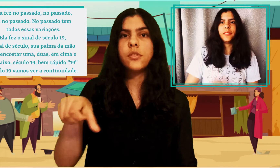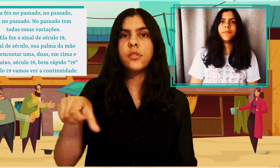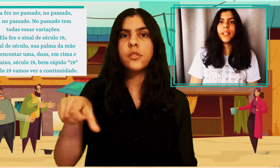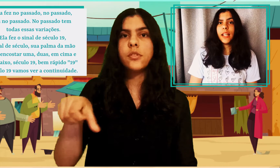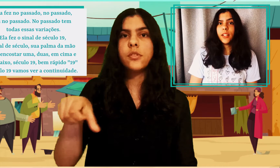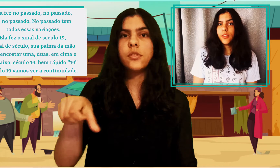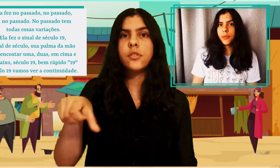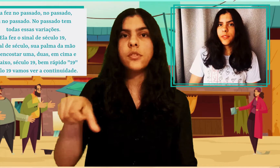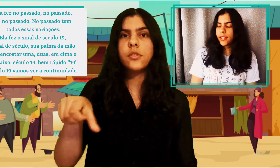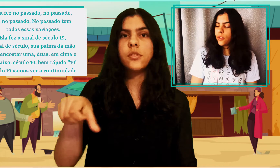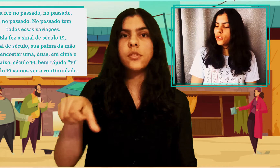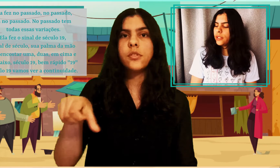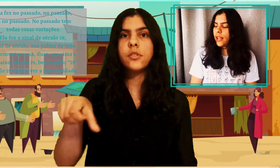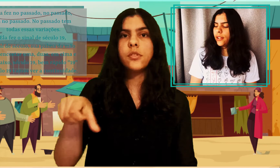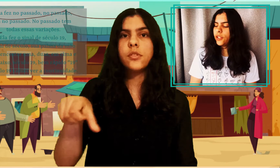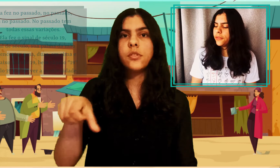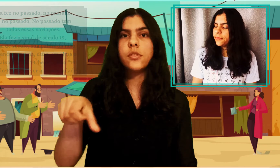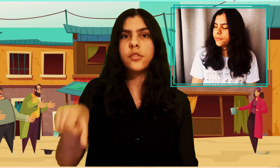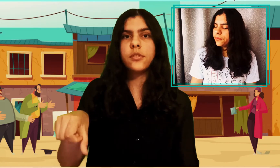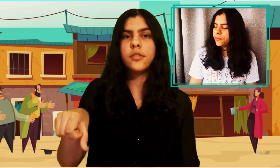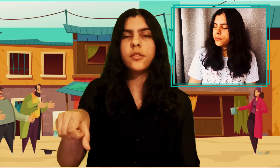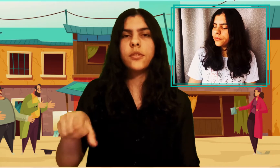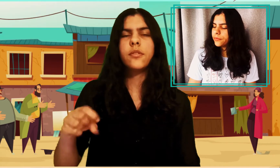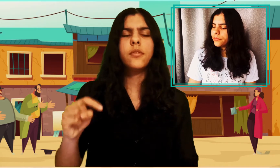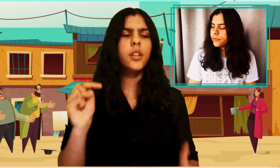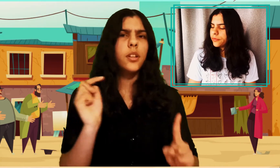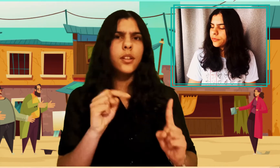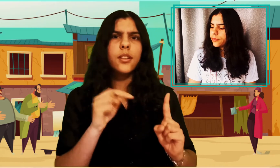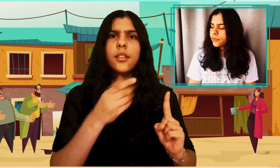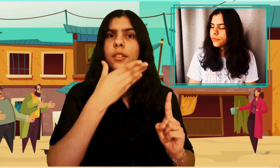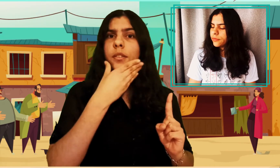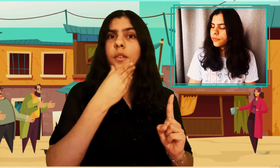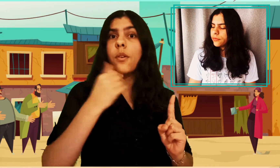19. Então, vamos ver aqui a continuidade.